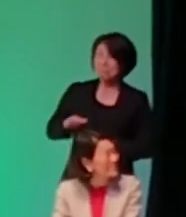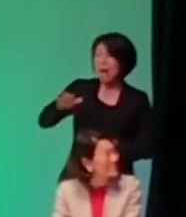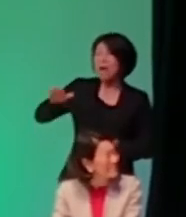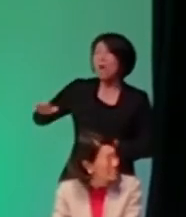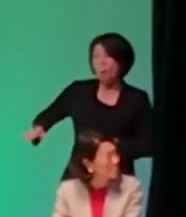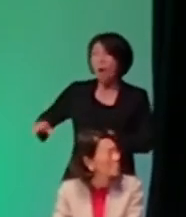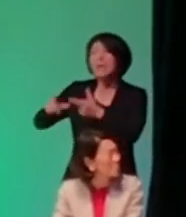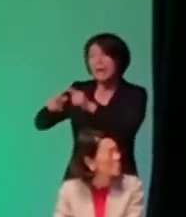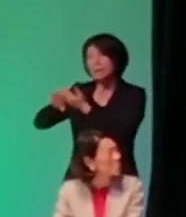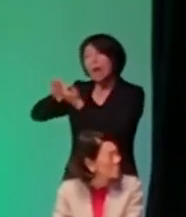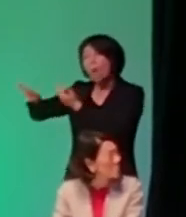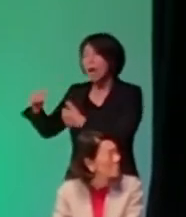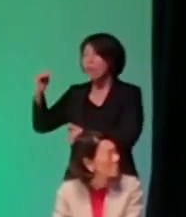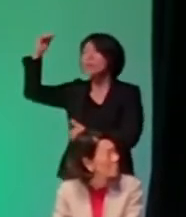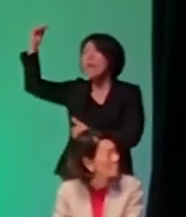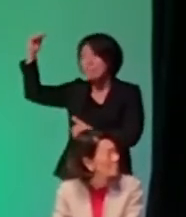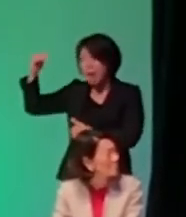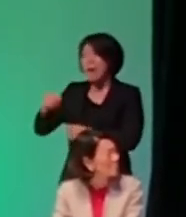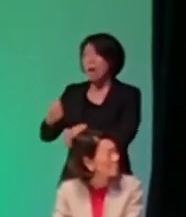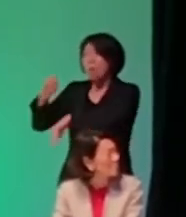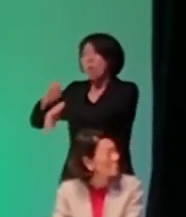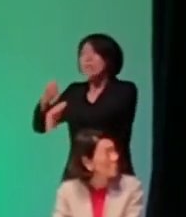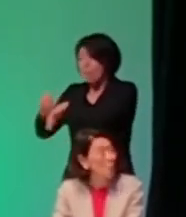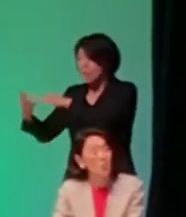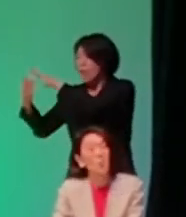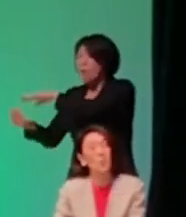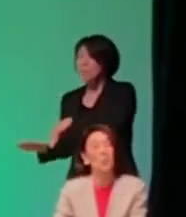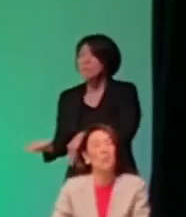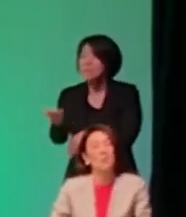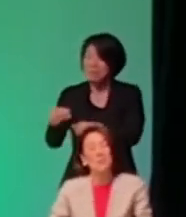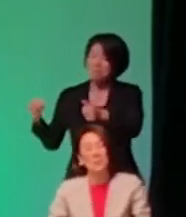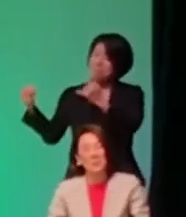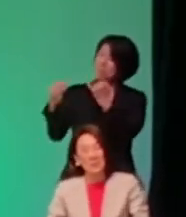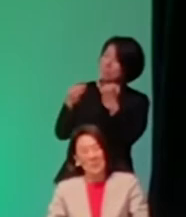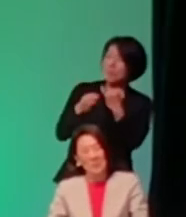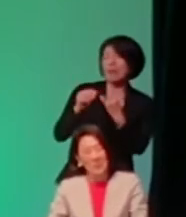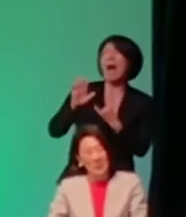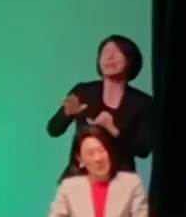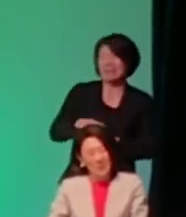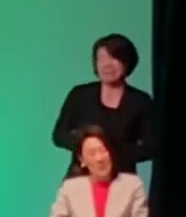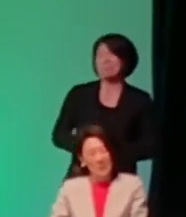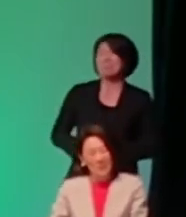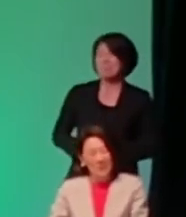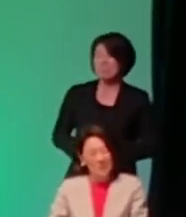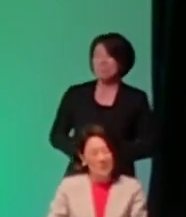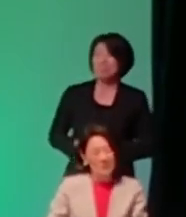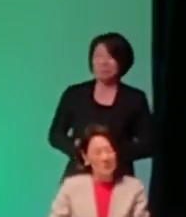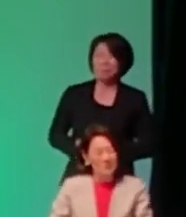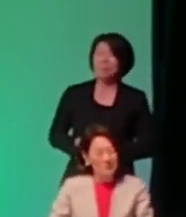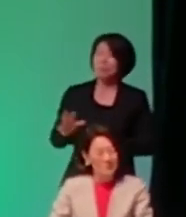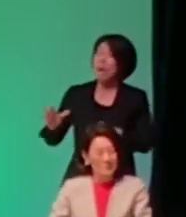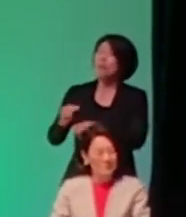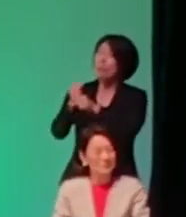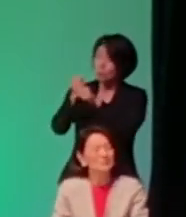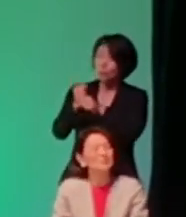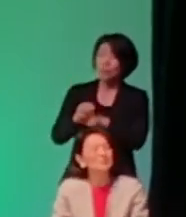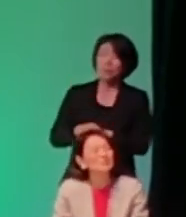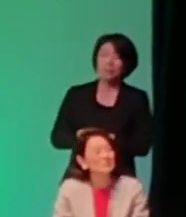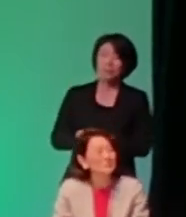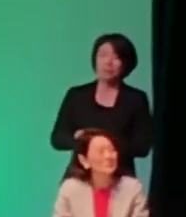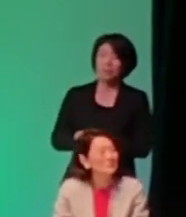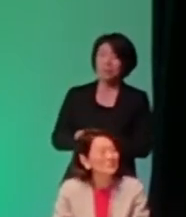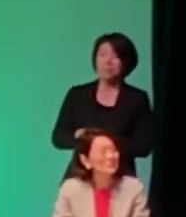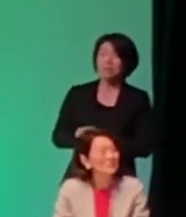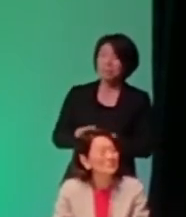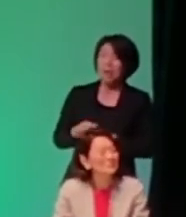が入れたわけじゃなくって、誰か先輩がそれをわざわざコピーしてドンと入れてた、そういうことがありました。要するにダメ